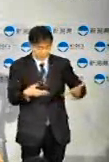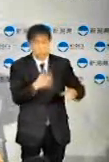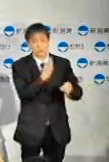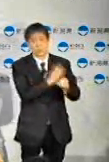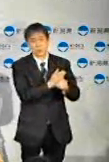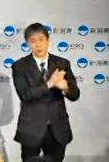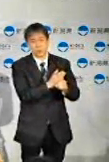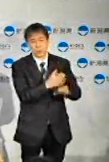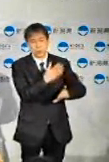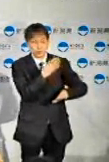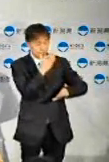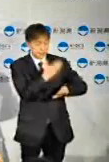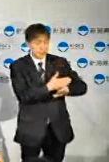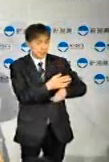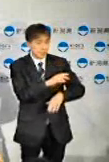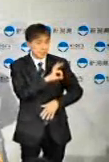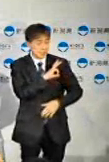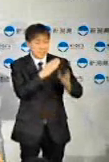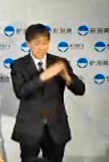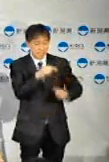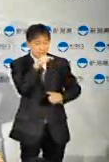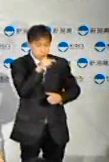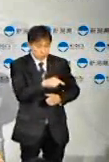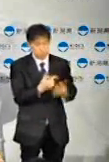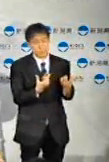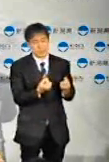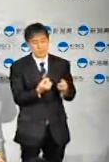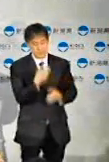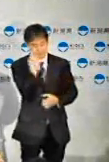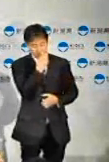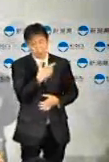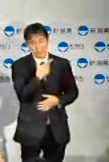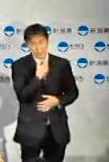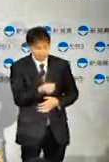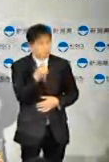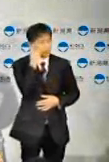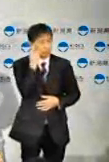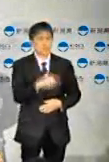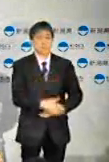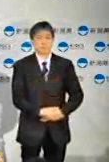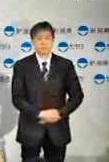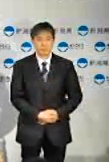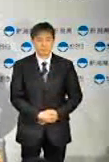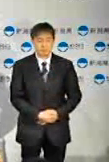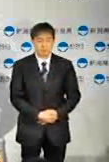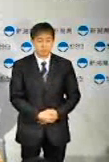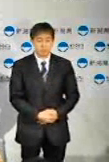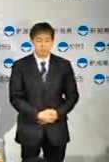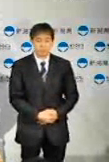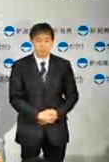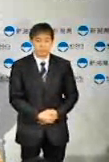技術委員会においてしっかり確認していきたいと思います。